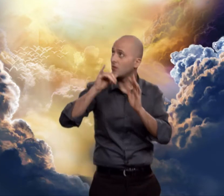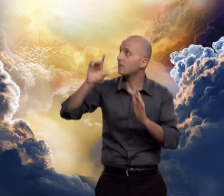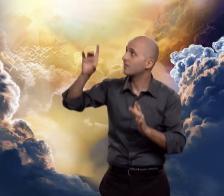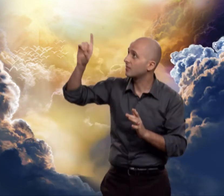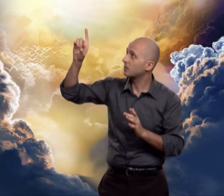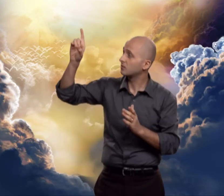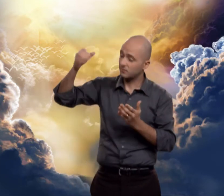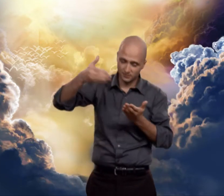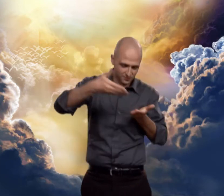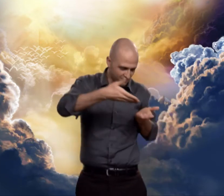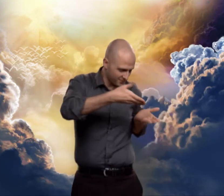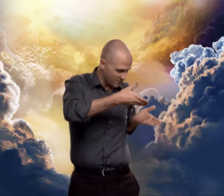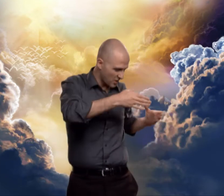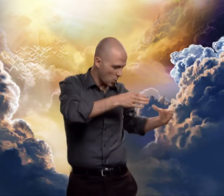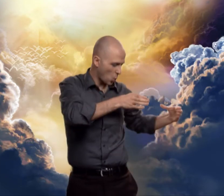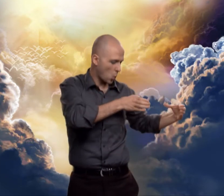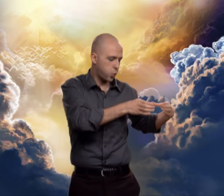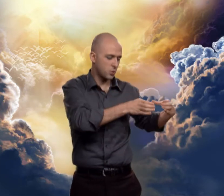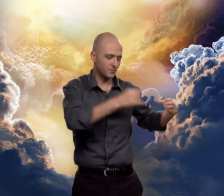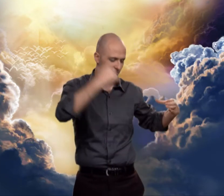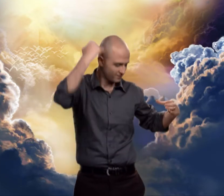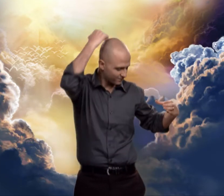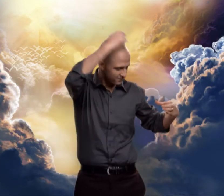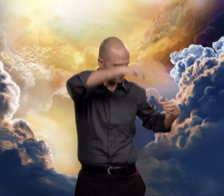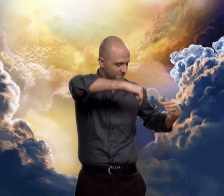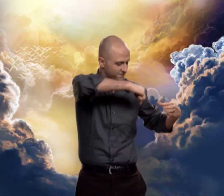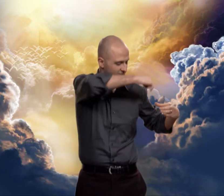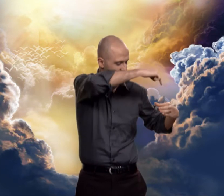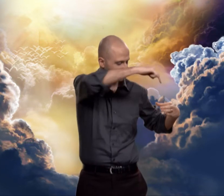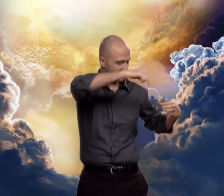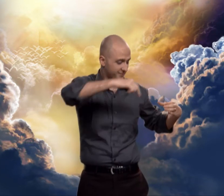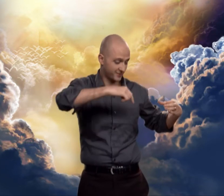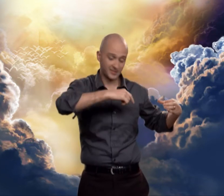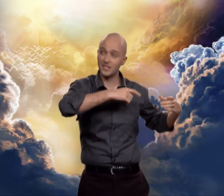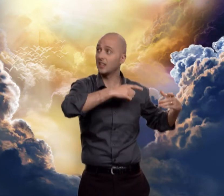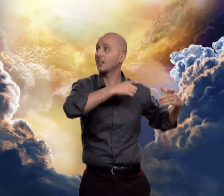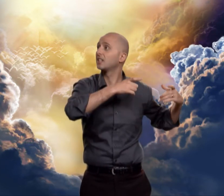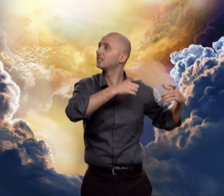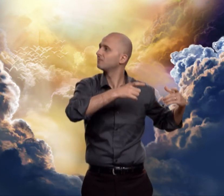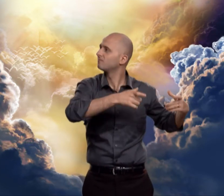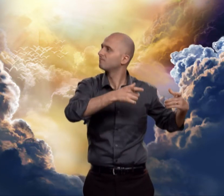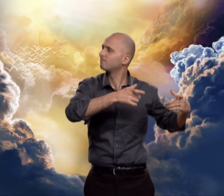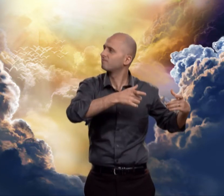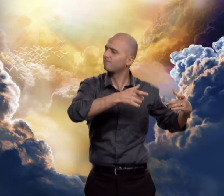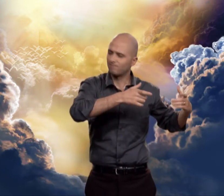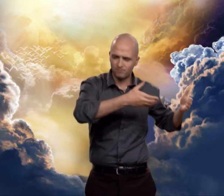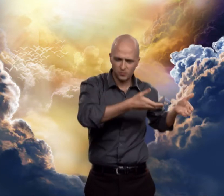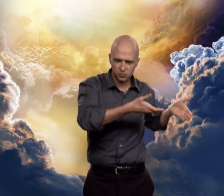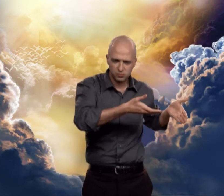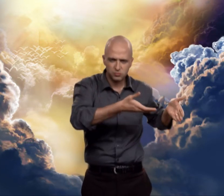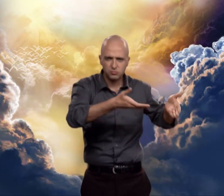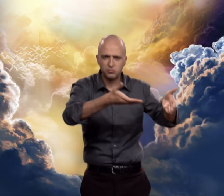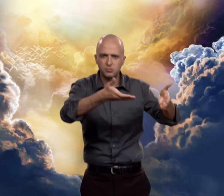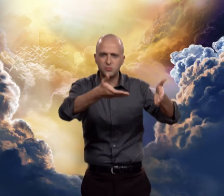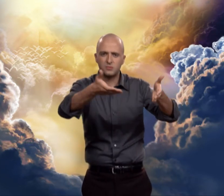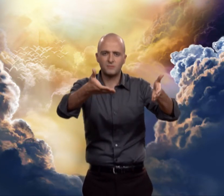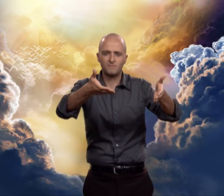que pecou e por cujos pecados os sinais da crucifixão aparecem no corpo do Salvador. Quando Adão